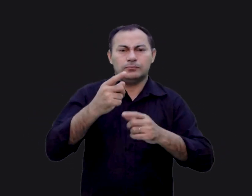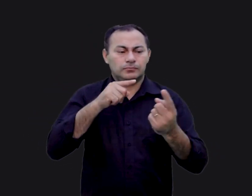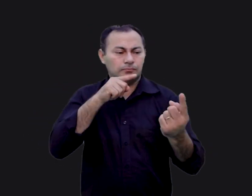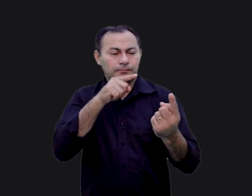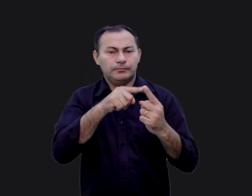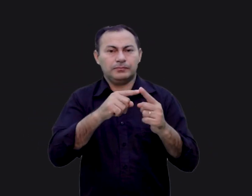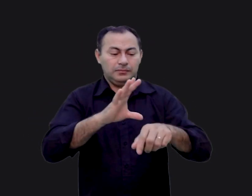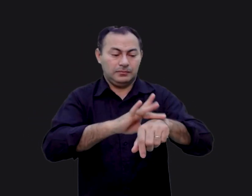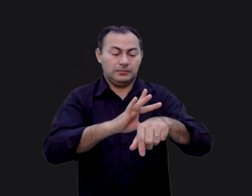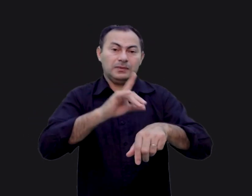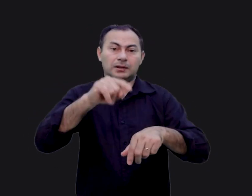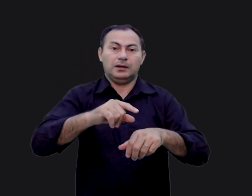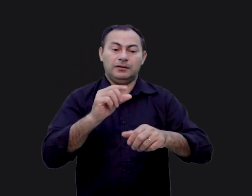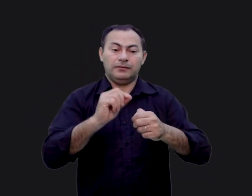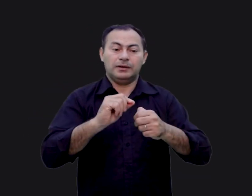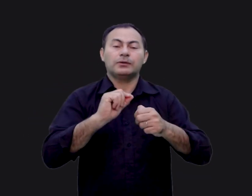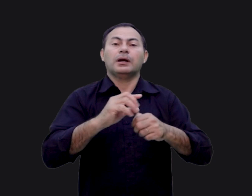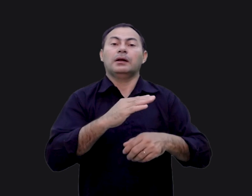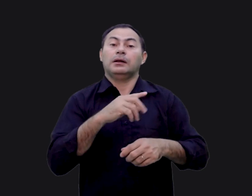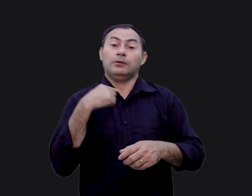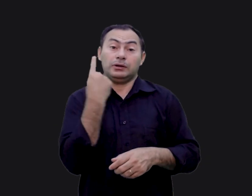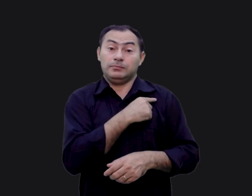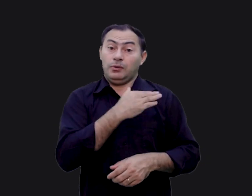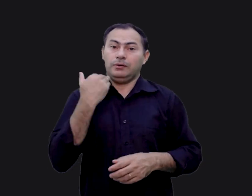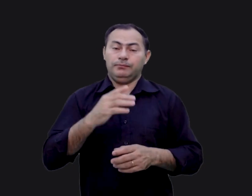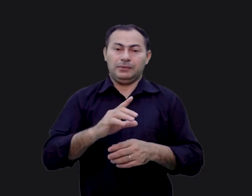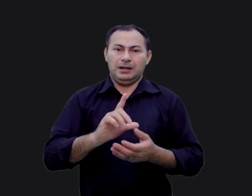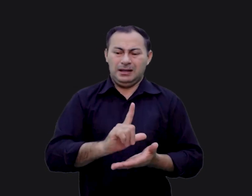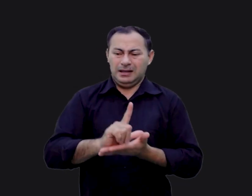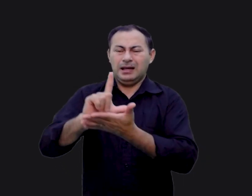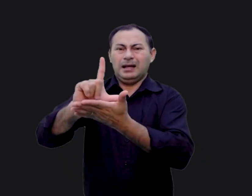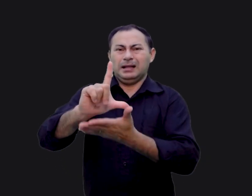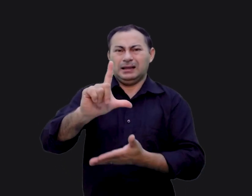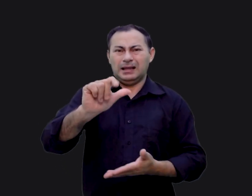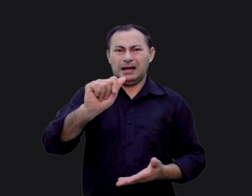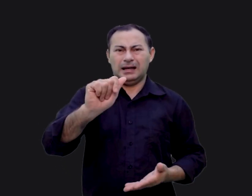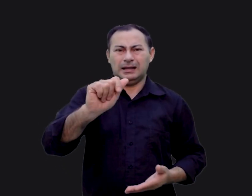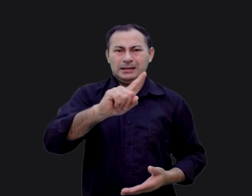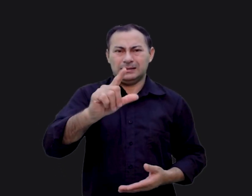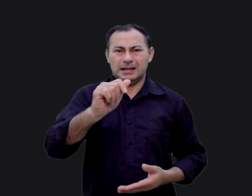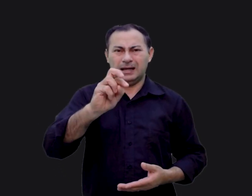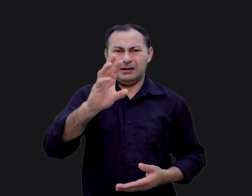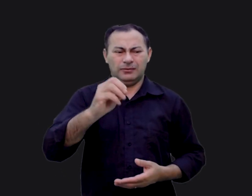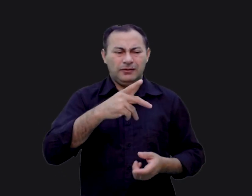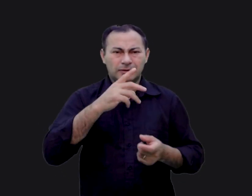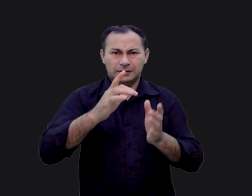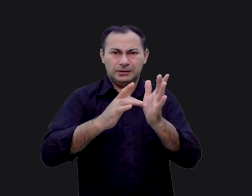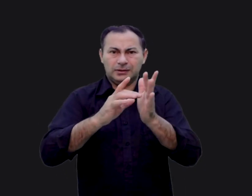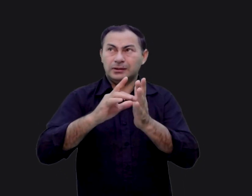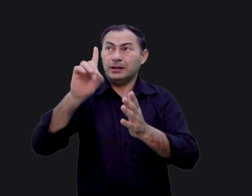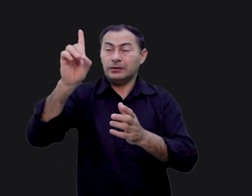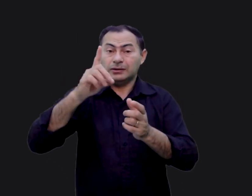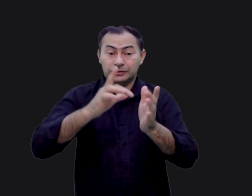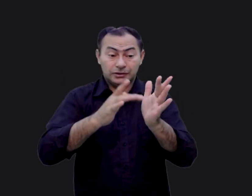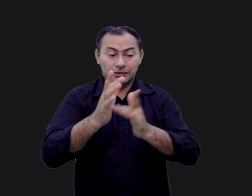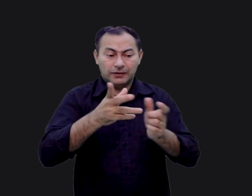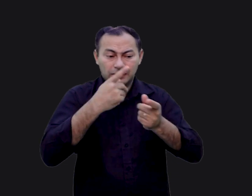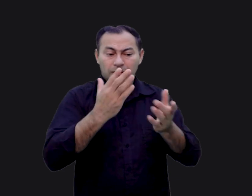o propósito da doença seja nos levar à morte. Quando Lázaro ficou doente, Jesus disse: "Essa doença não acabará em